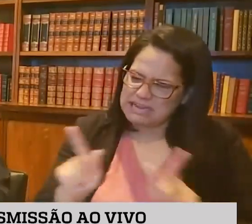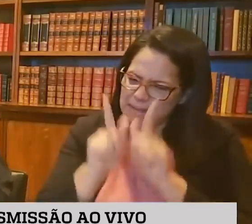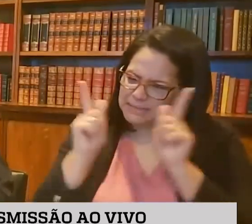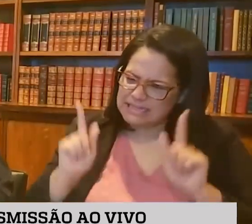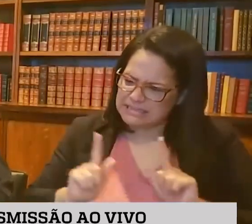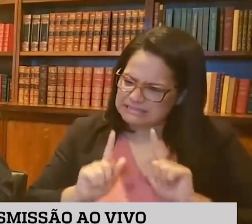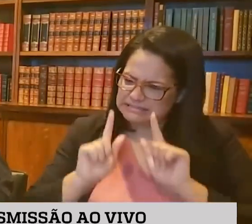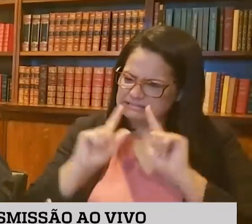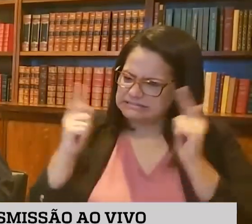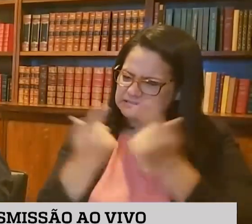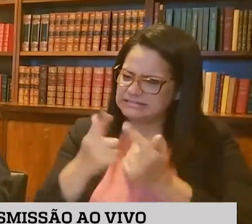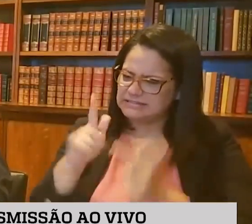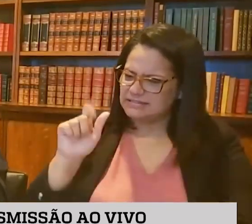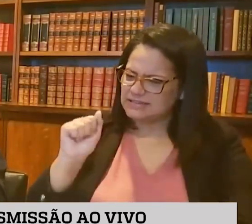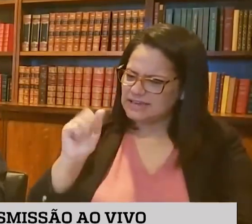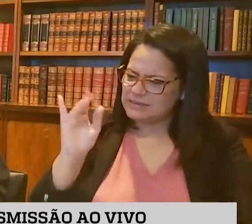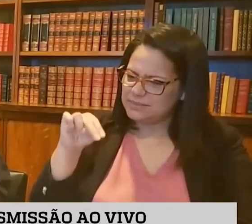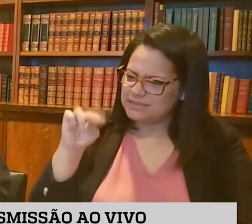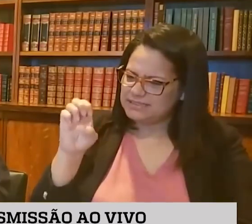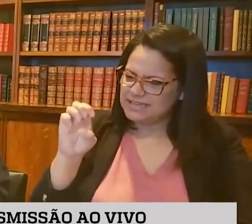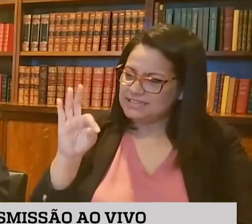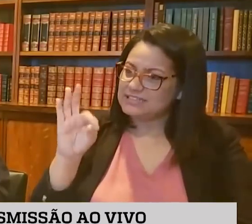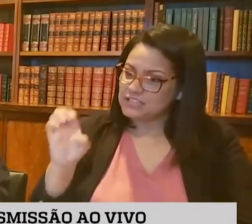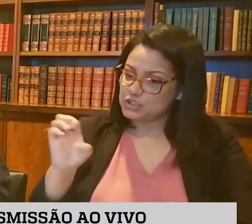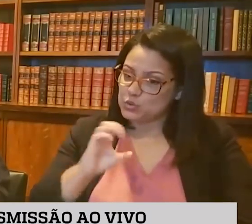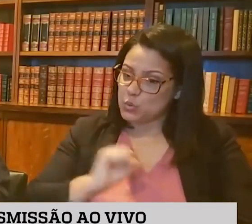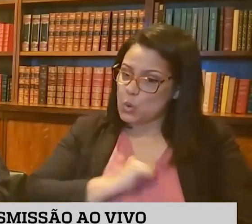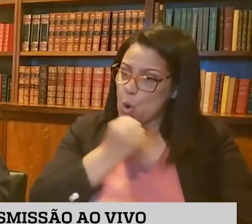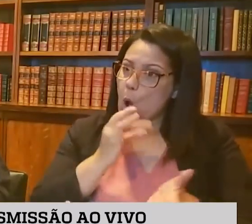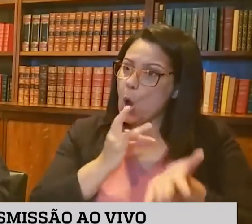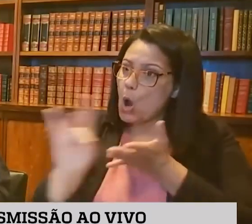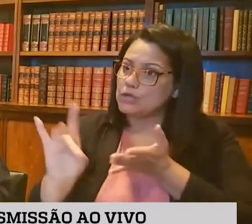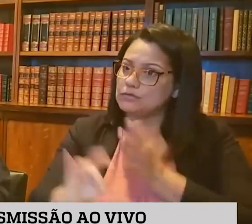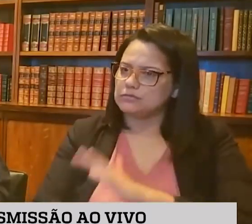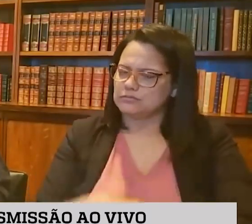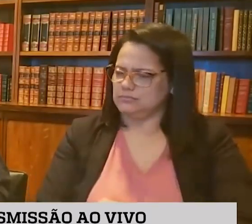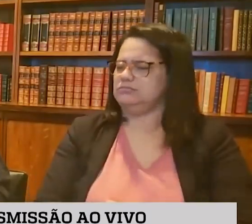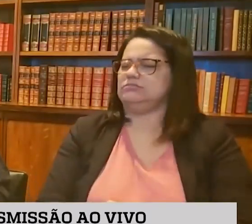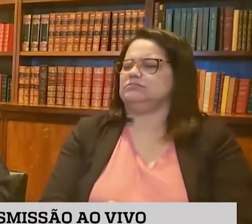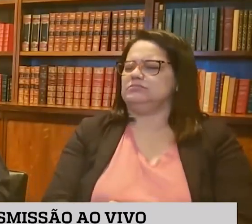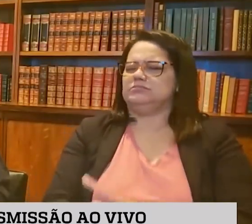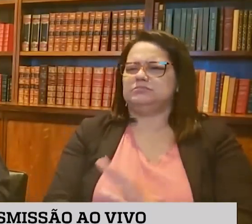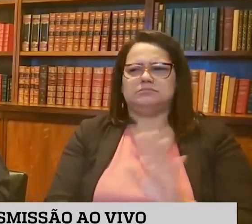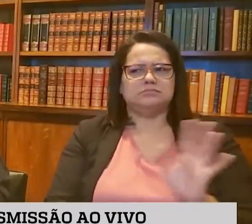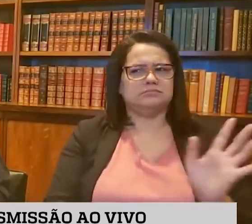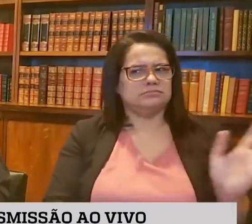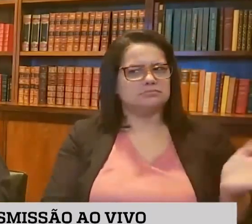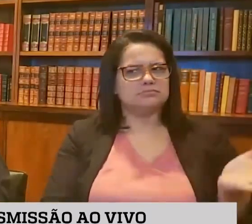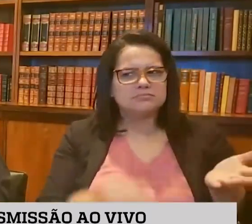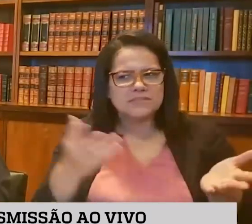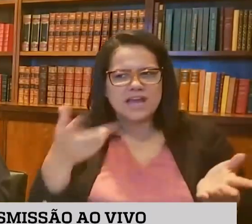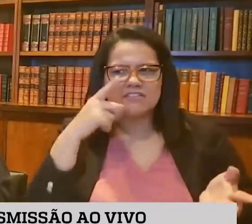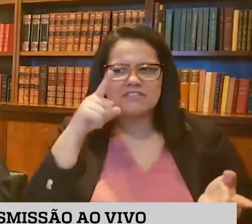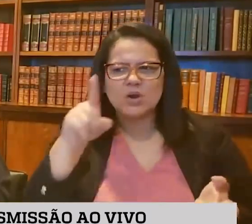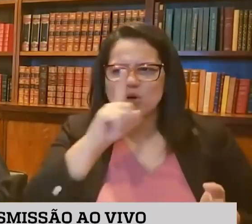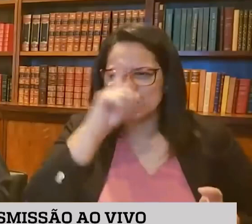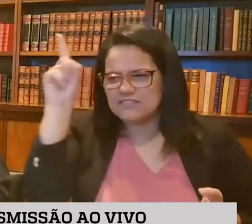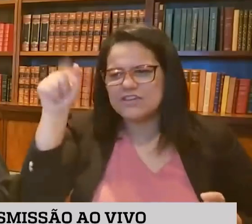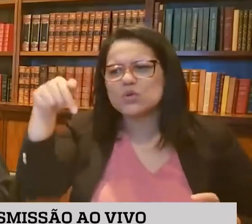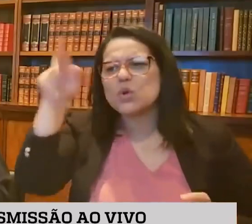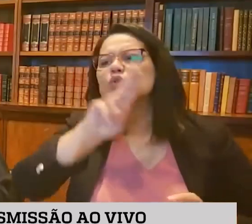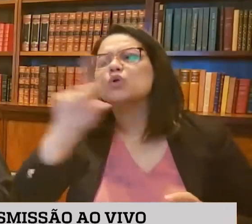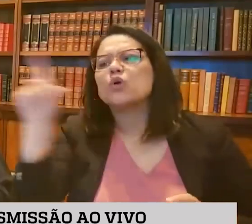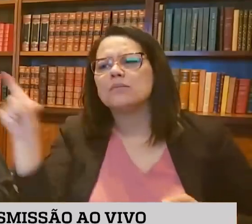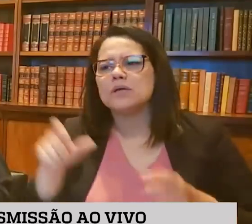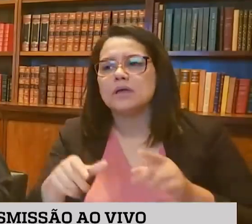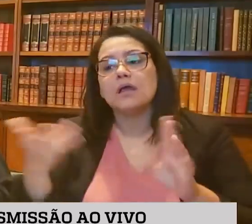ser que tenha sido ela até. Agora, ela tem que ser investigada. Se houve uma busca e apreensão, que eu não concordo, não posso concordar com aquilo, aquela busca e apreensão da